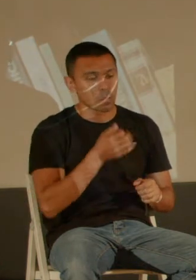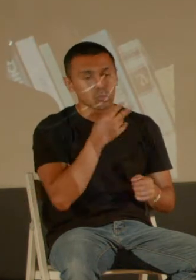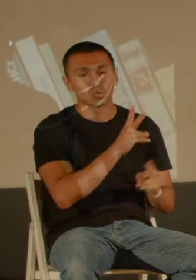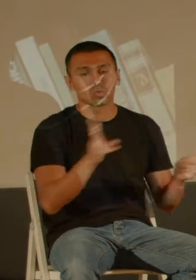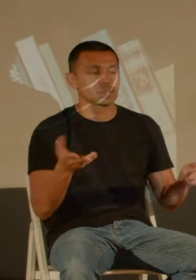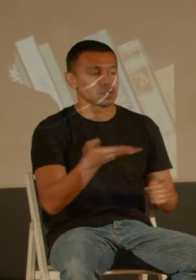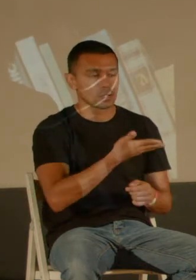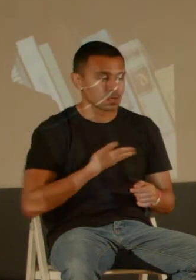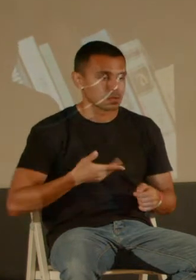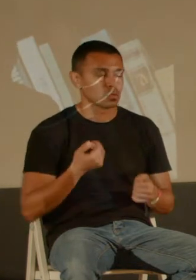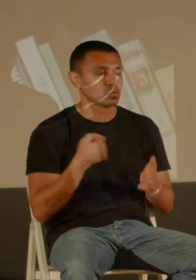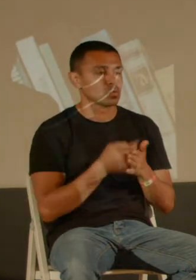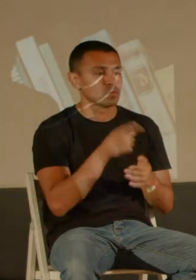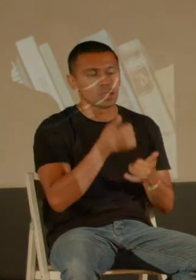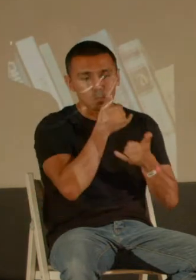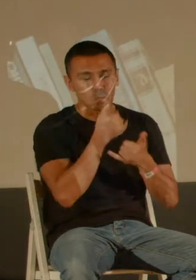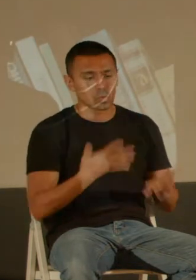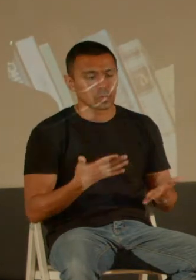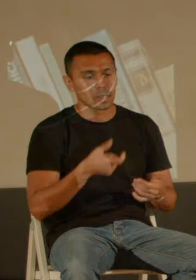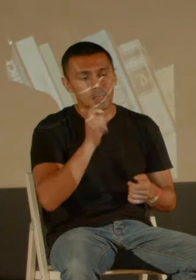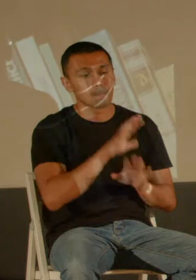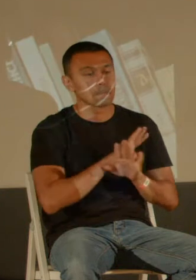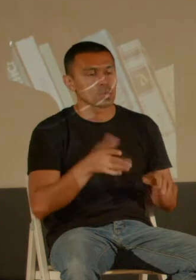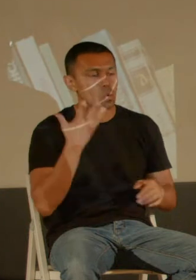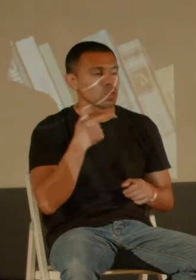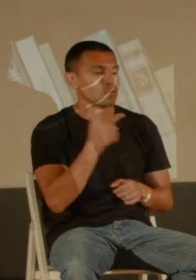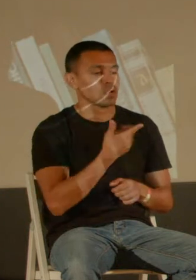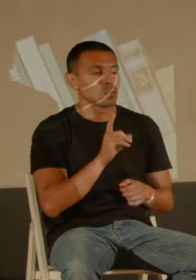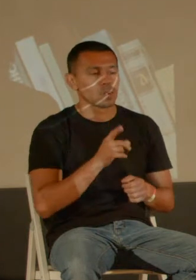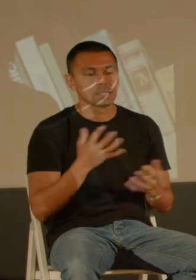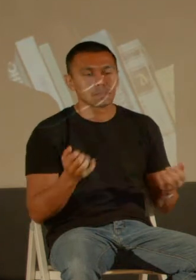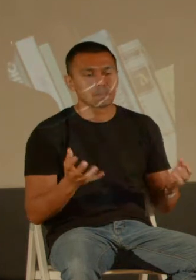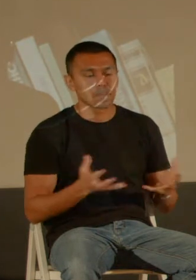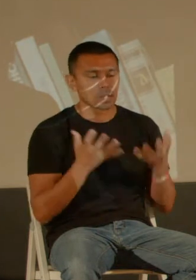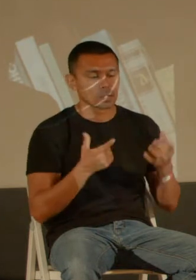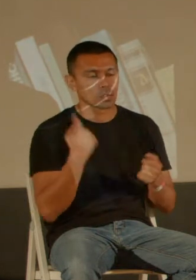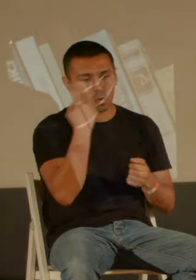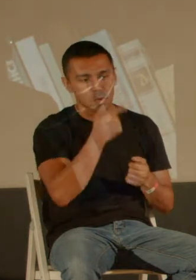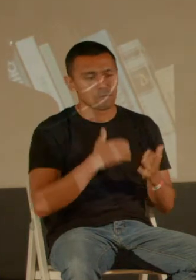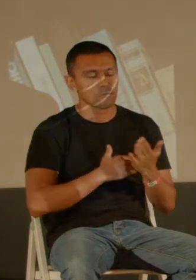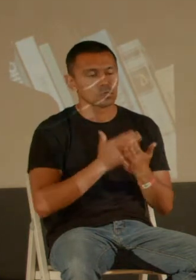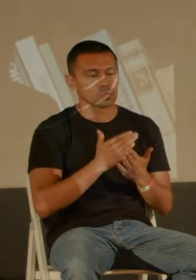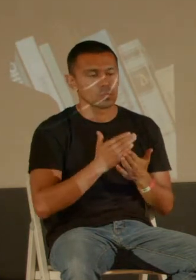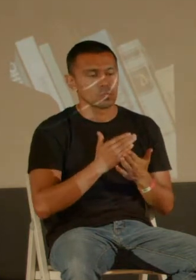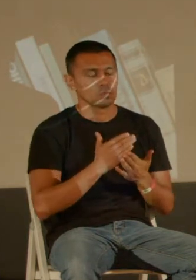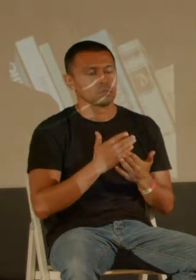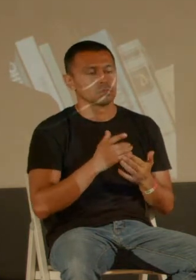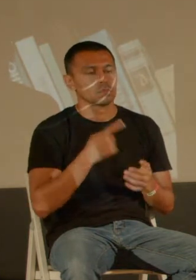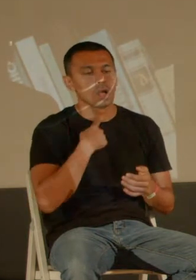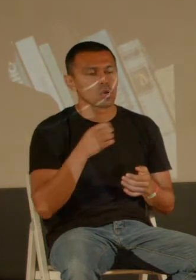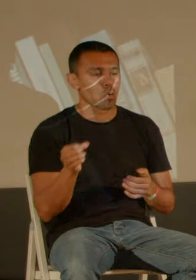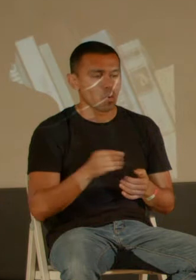будь-хто з нас, до того, що вона не може не пити. І коли вона для того, щоб зберегти образ високофункціональної алкоголічки,